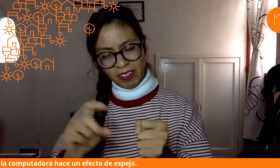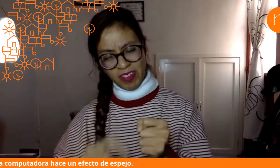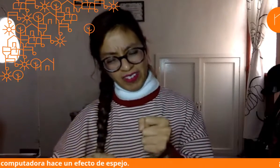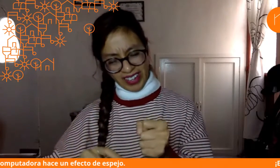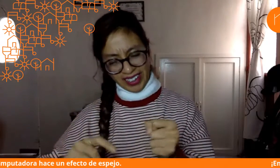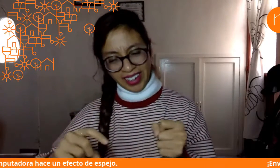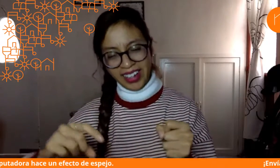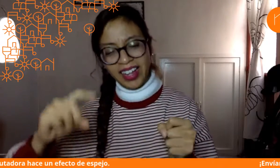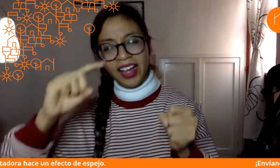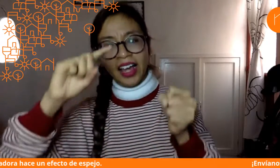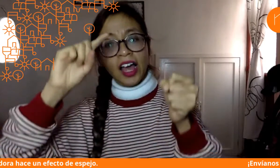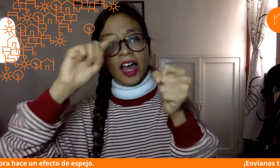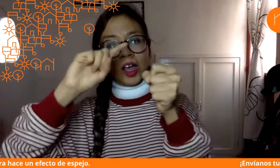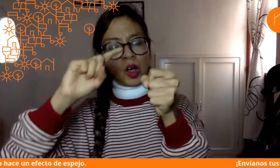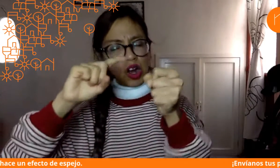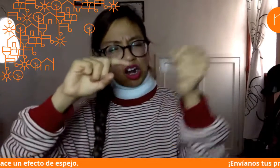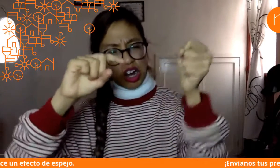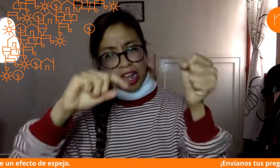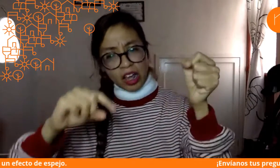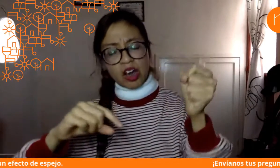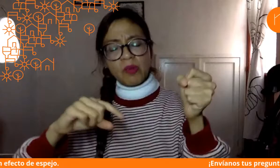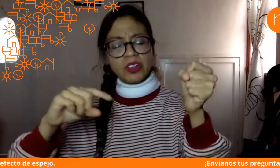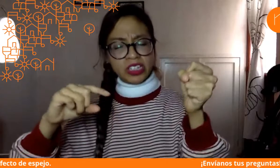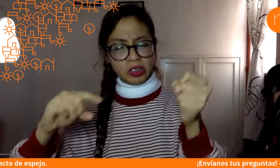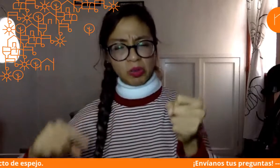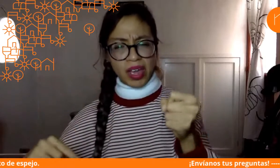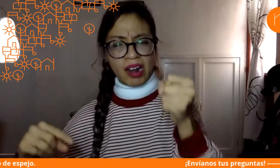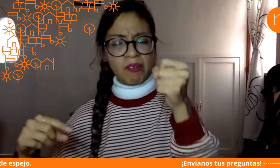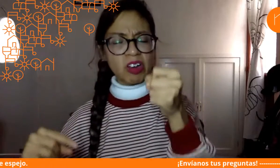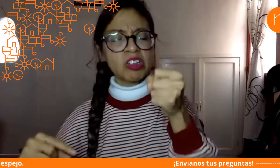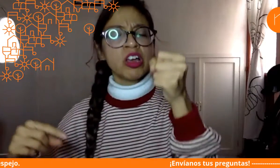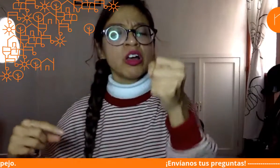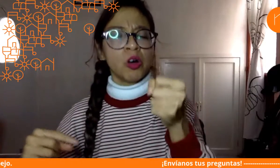Muy bien. Color, como si tuviéramos